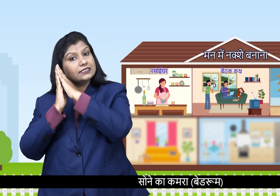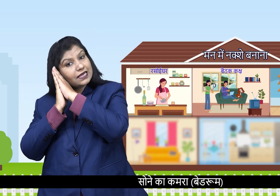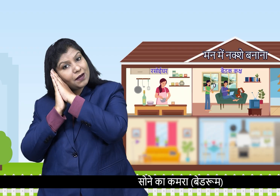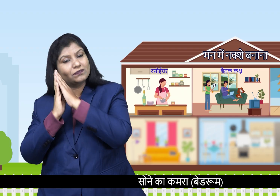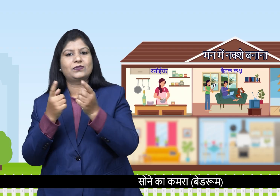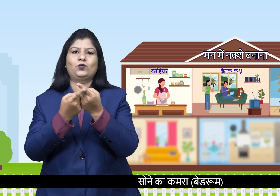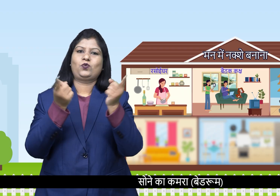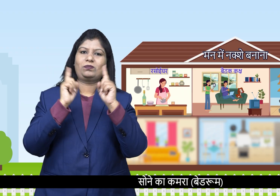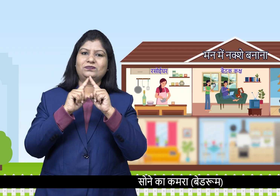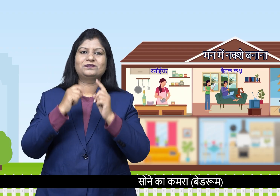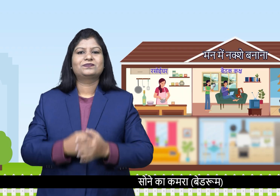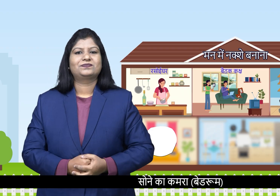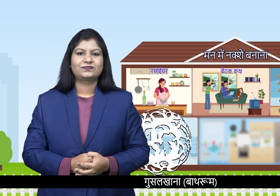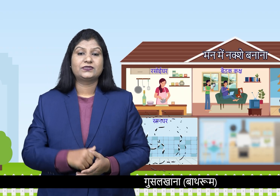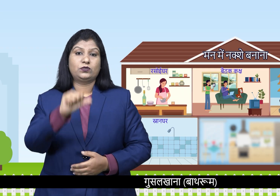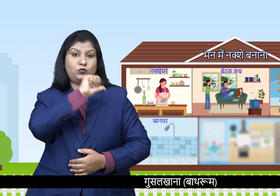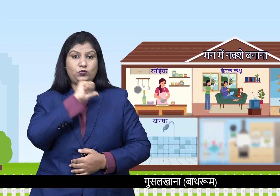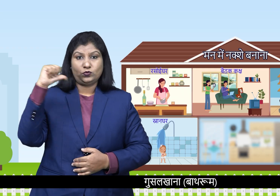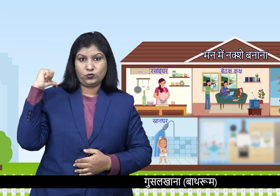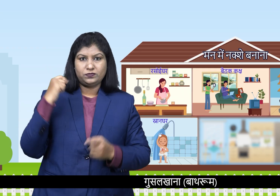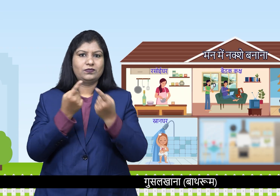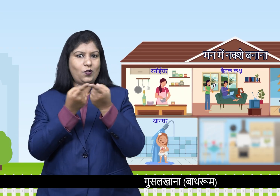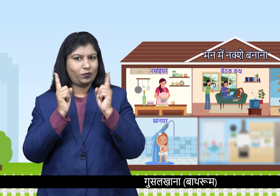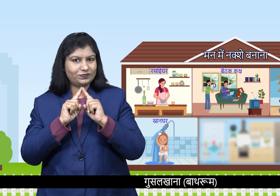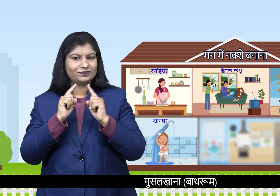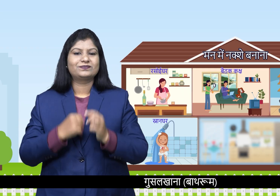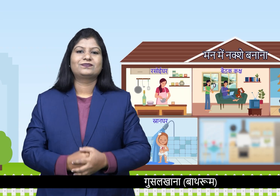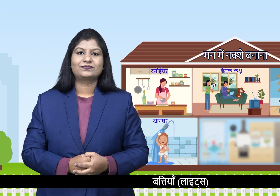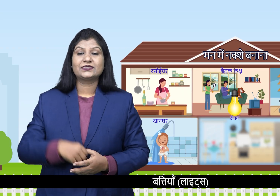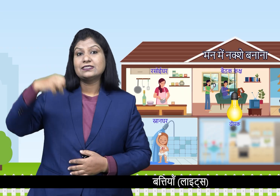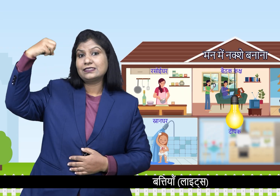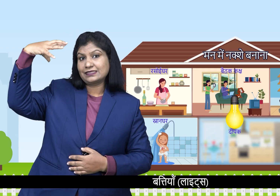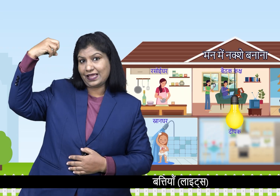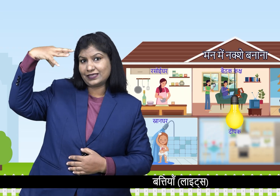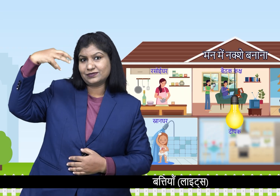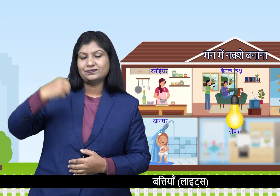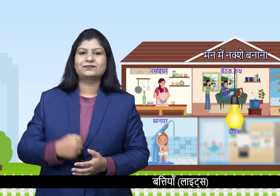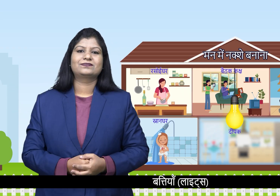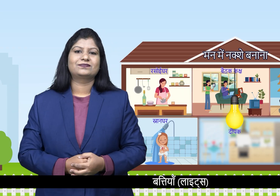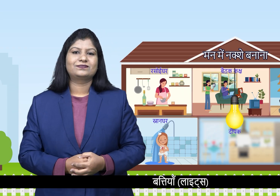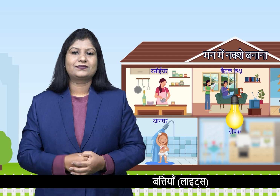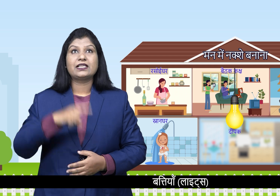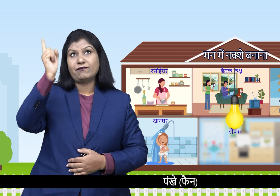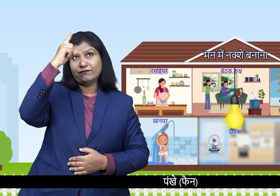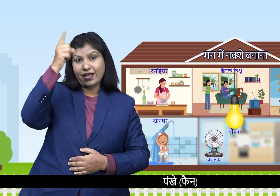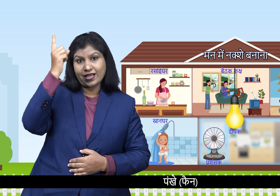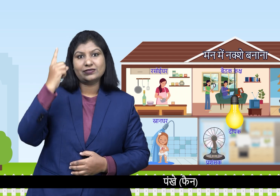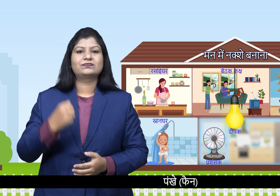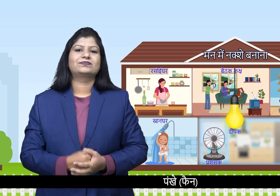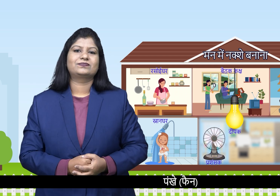कमरा, बेडरूम, गुसलखाना, बाथरूम, बत्तियां, लाइट्स, पंखे, फैन,